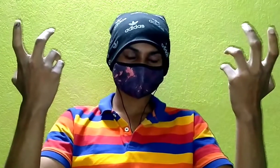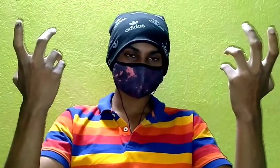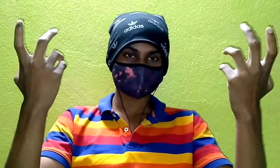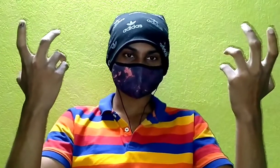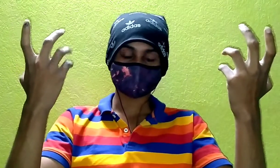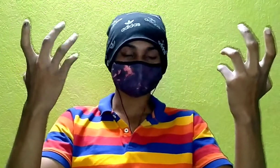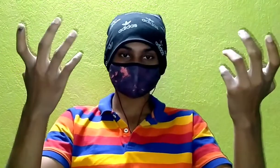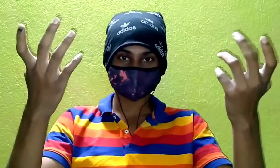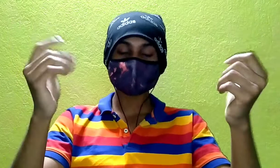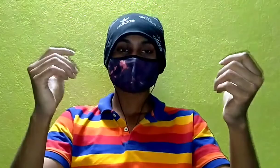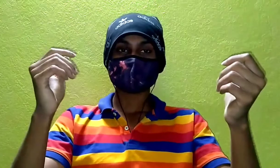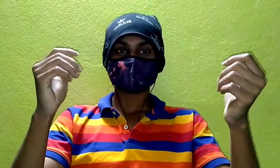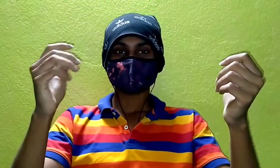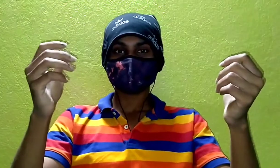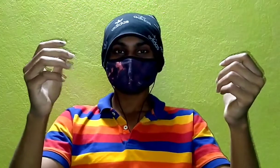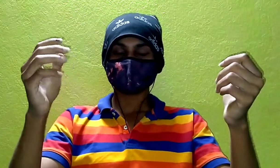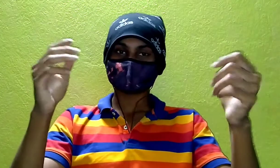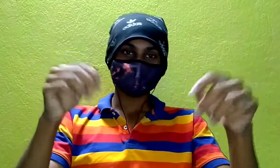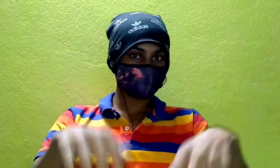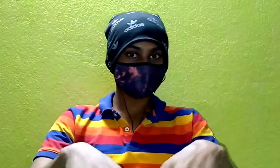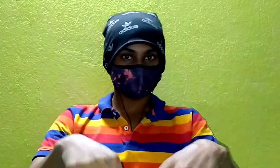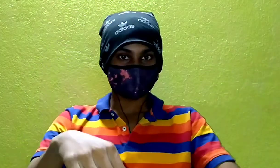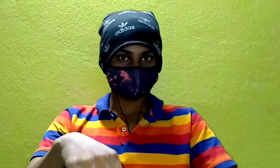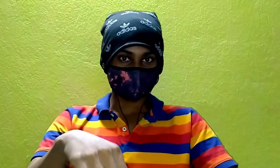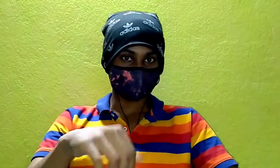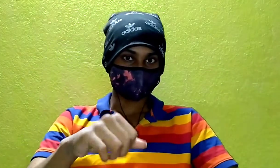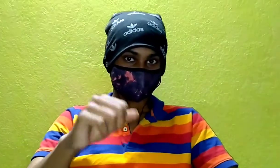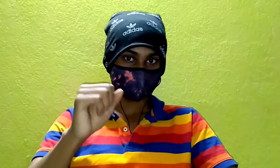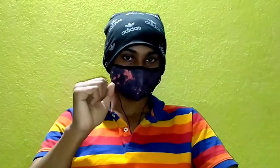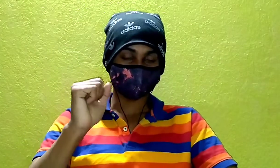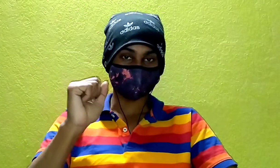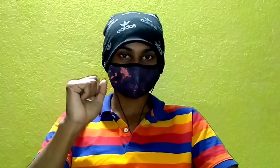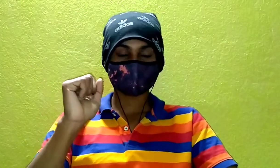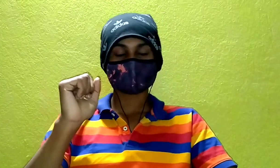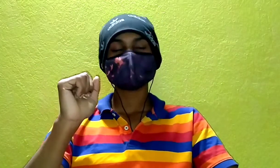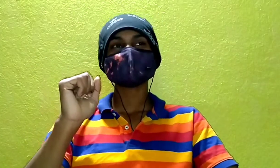मॉर्निंग ऐप आप लाइन व लेकिन हम लोग यह भी अपॉइंट किया जा रहा है कि बोर्ड ने